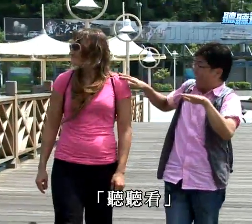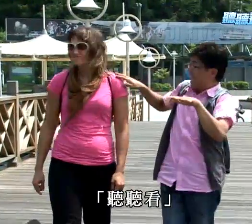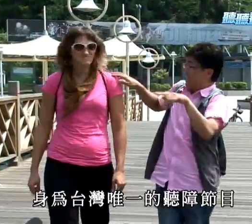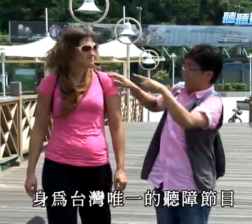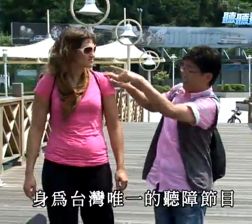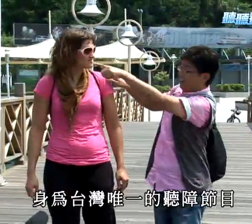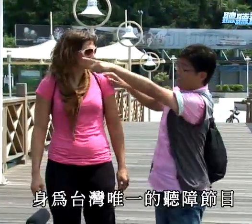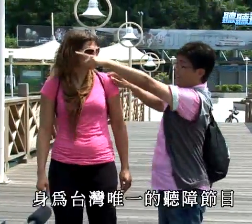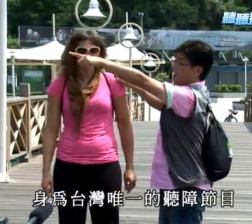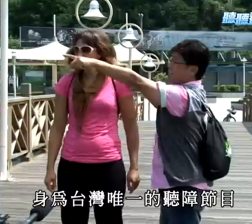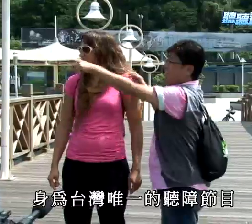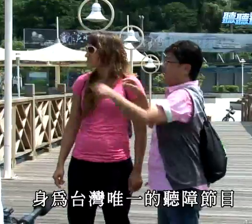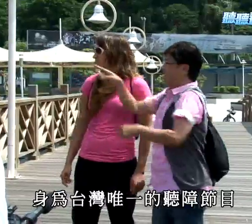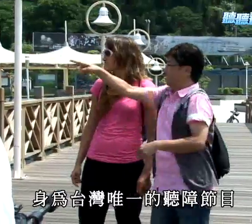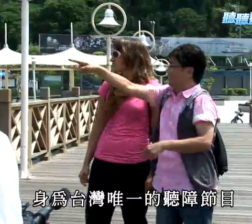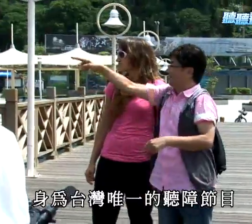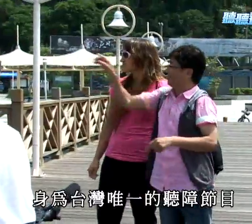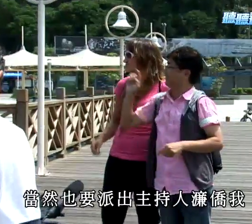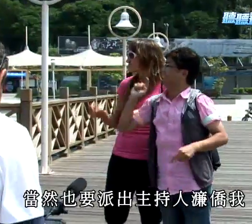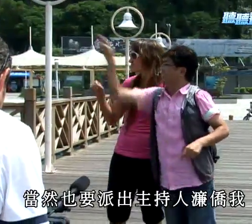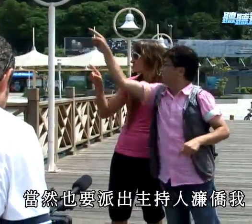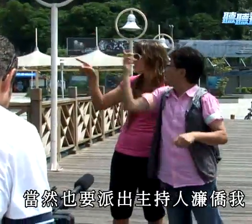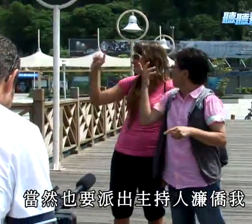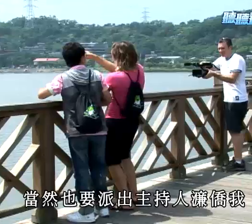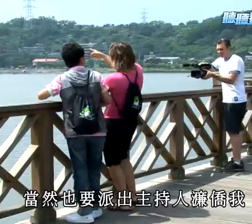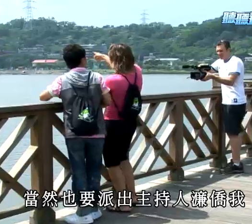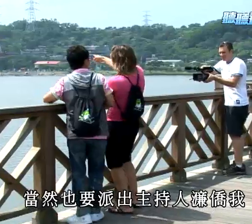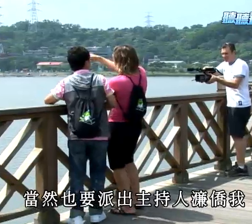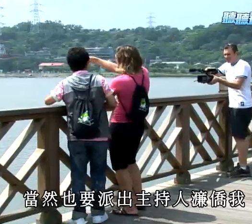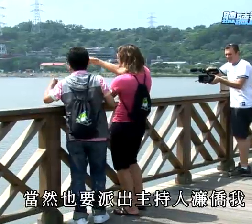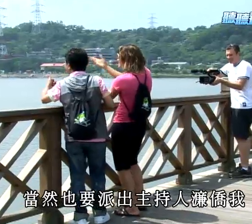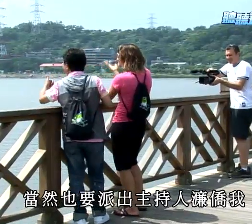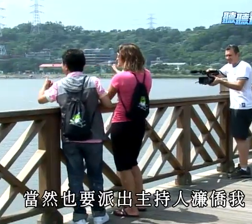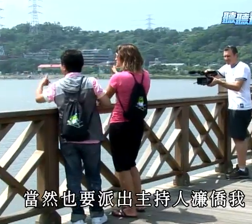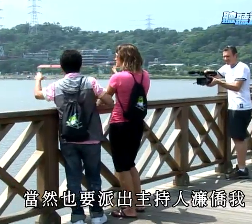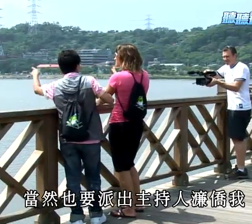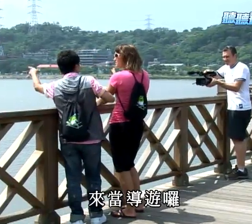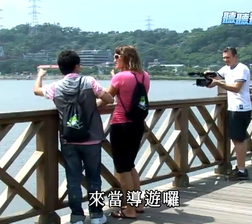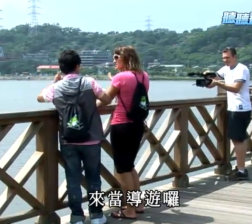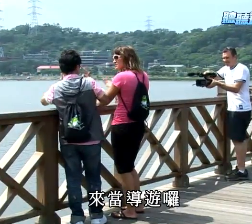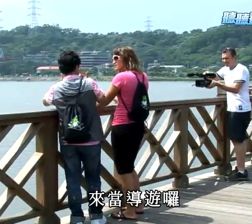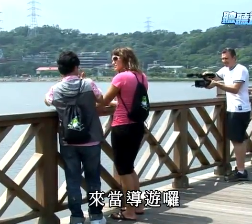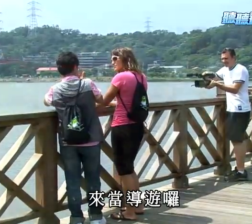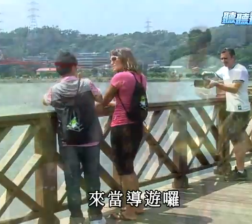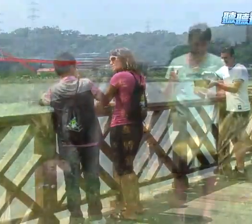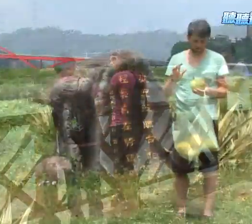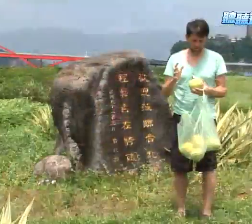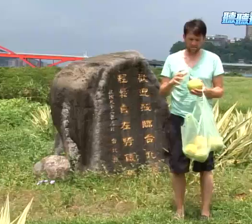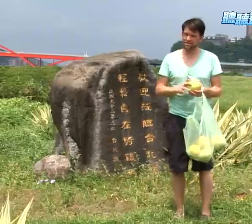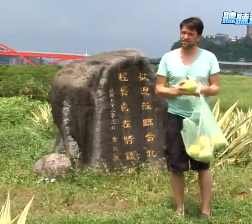身为台湾唯一的听障节目，当然也要派出主持人连乔我来当导游咯。